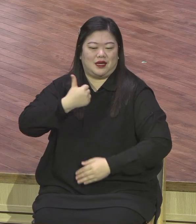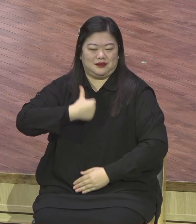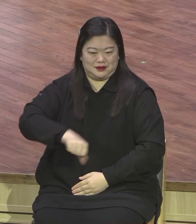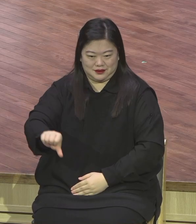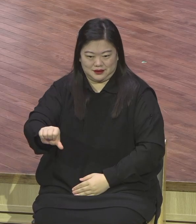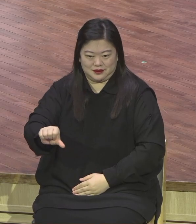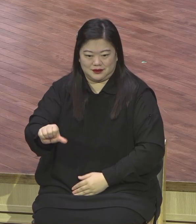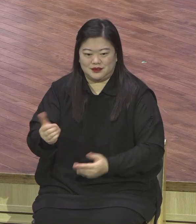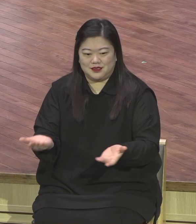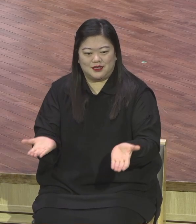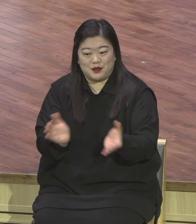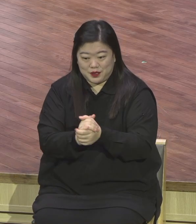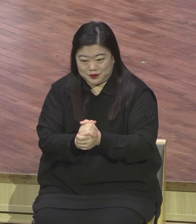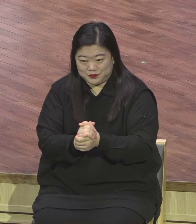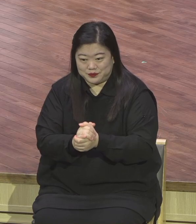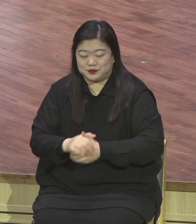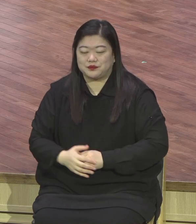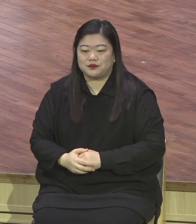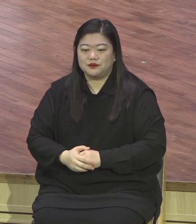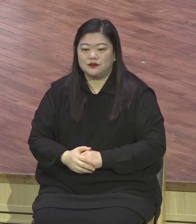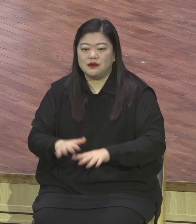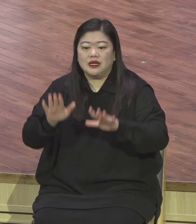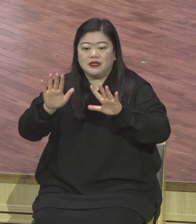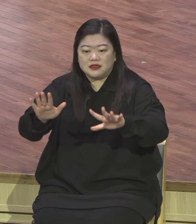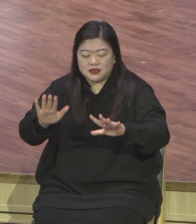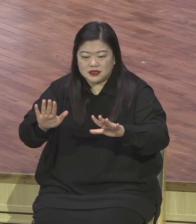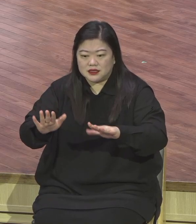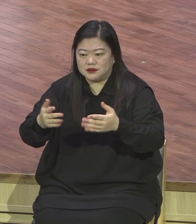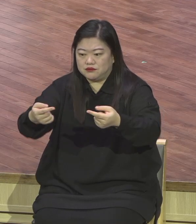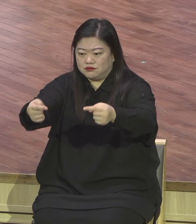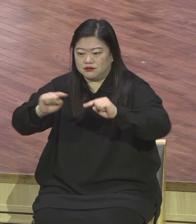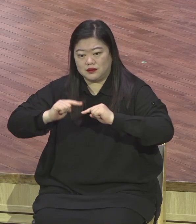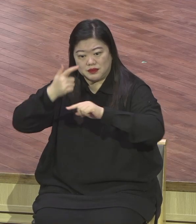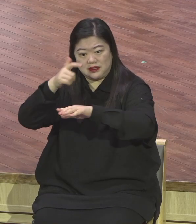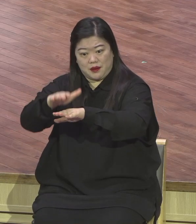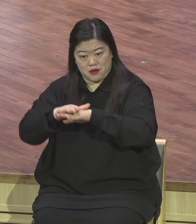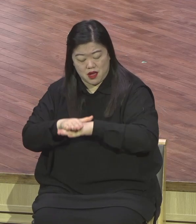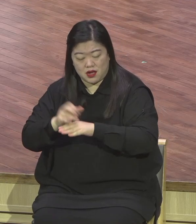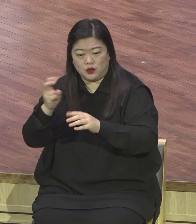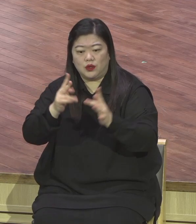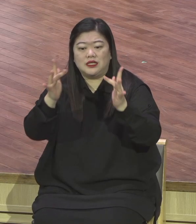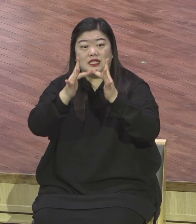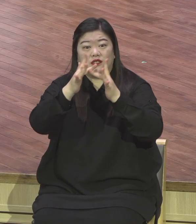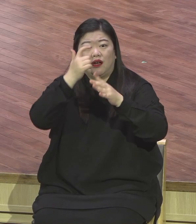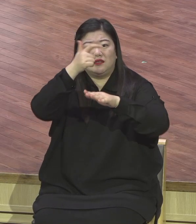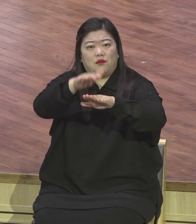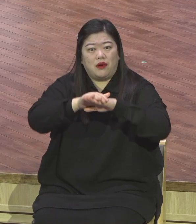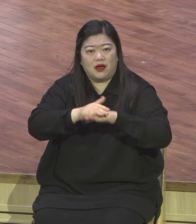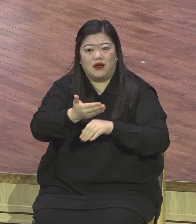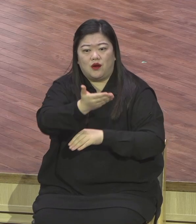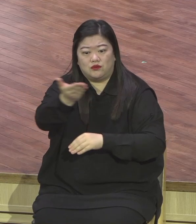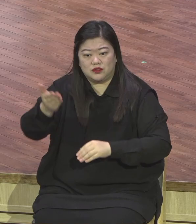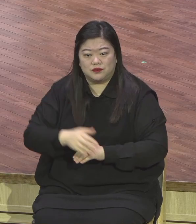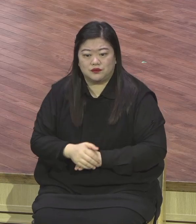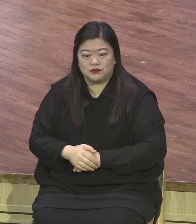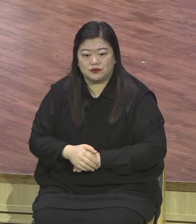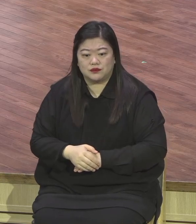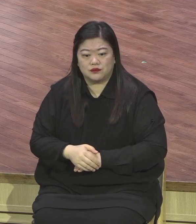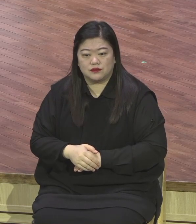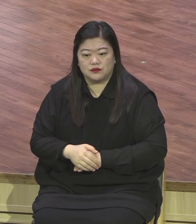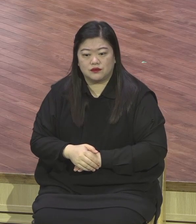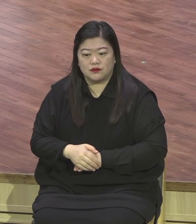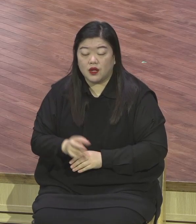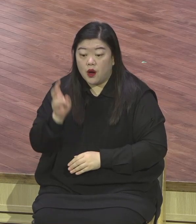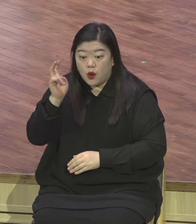우리 해외의 성도들 또 우리 온라인으로 예배 드리는데 예배를 내가 꼭 주의를 드려야겠다 하면 우리